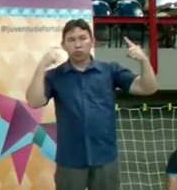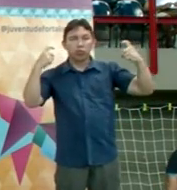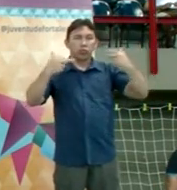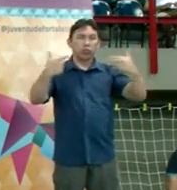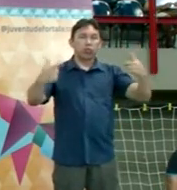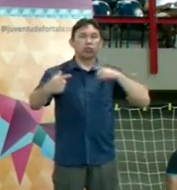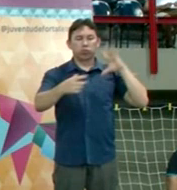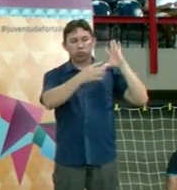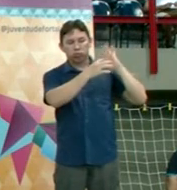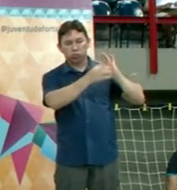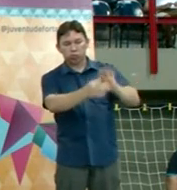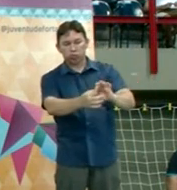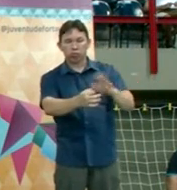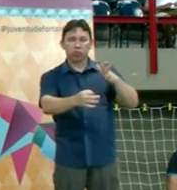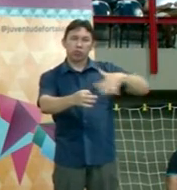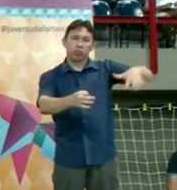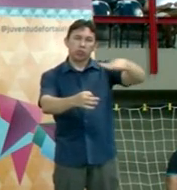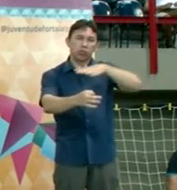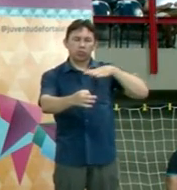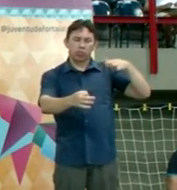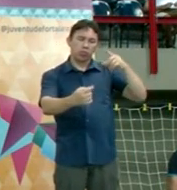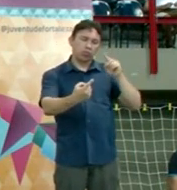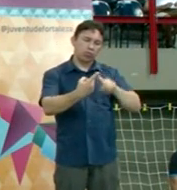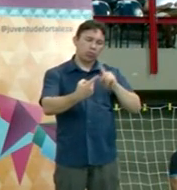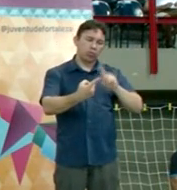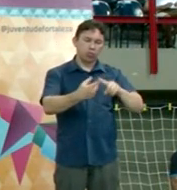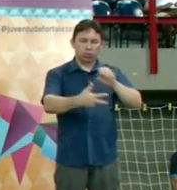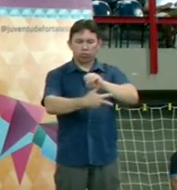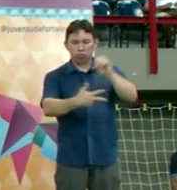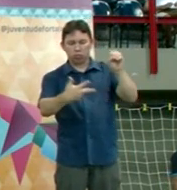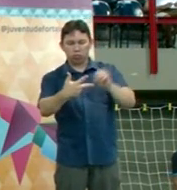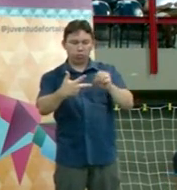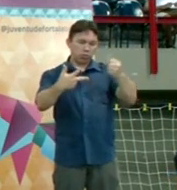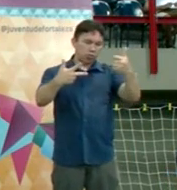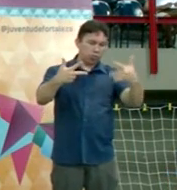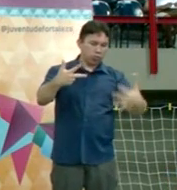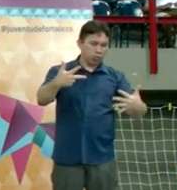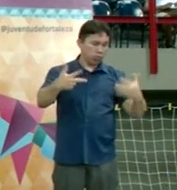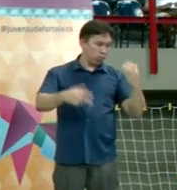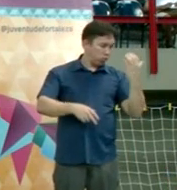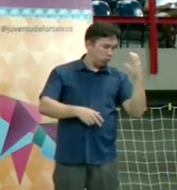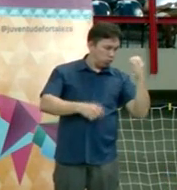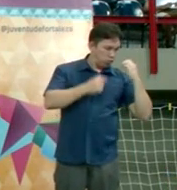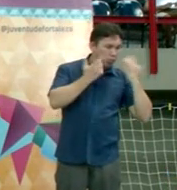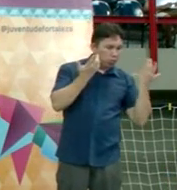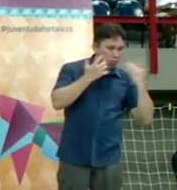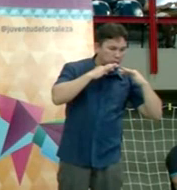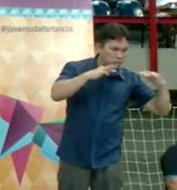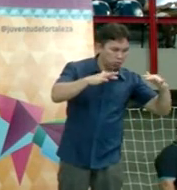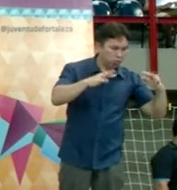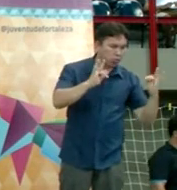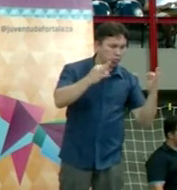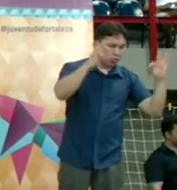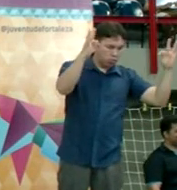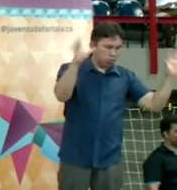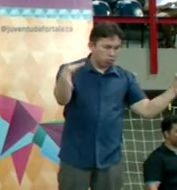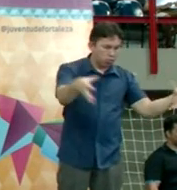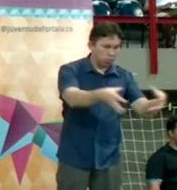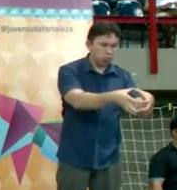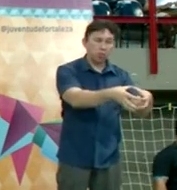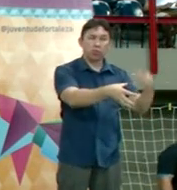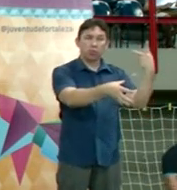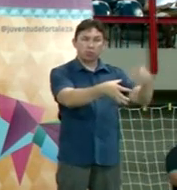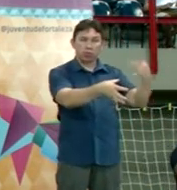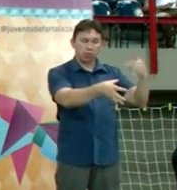que se a ideia é fazer uma preparação para o Enem, e se o Enem fala em ciências da natureza e suas